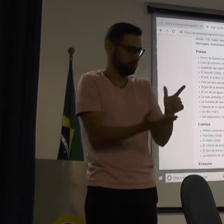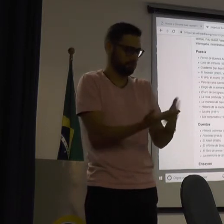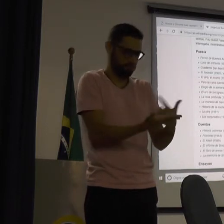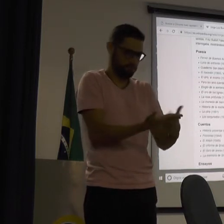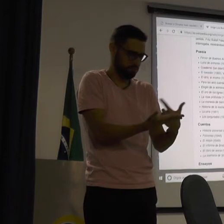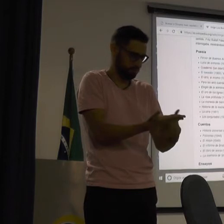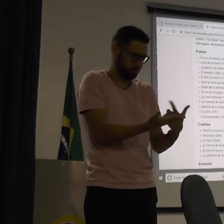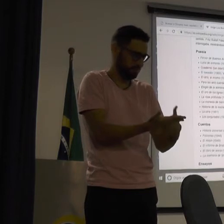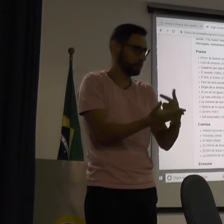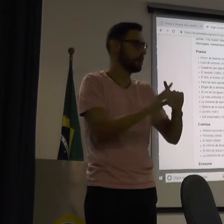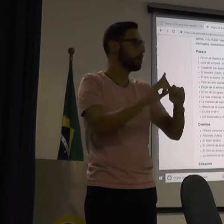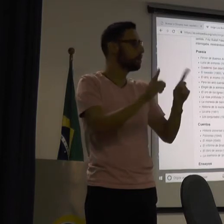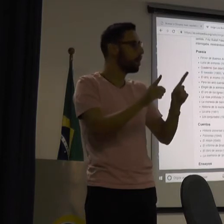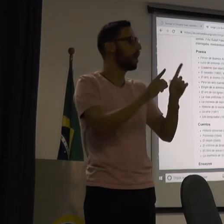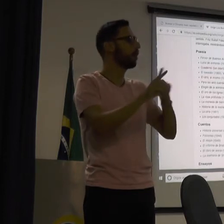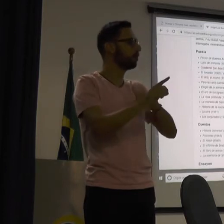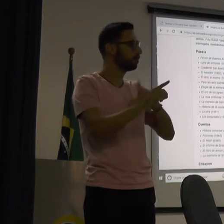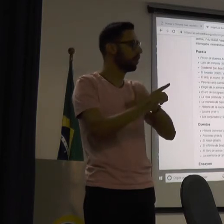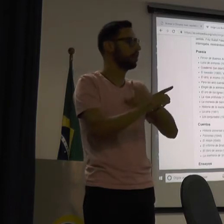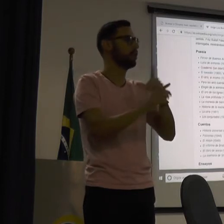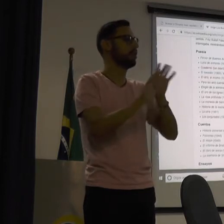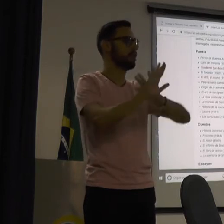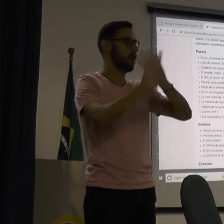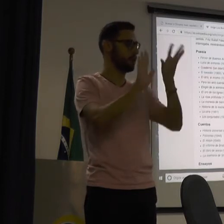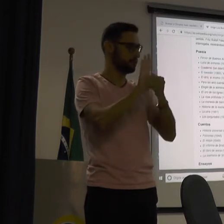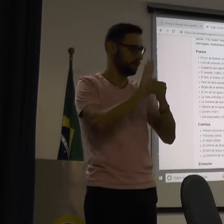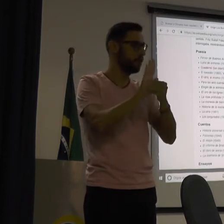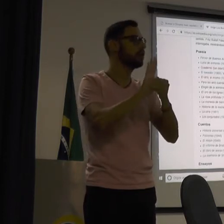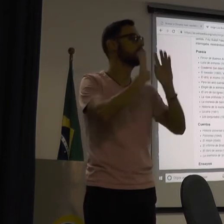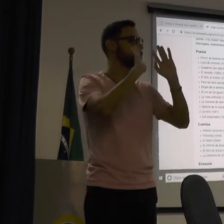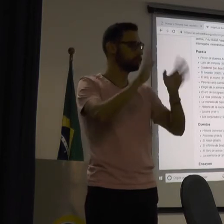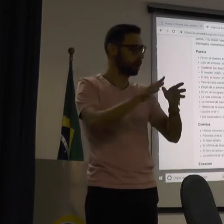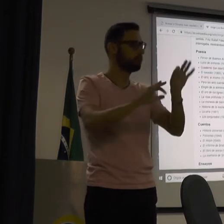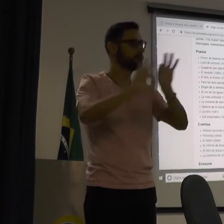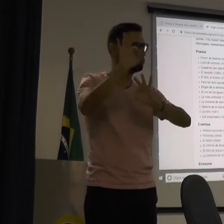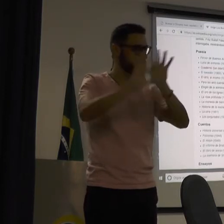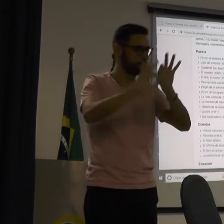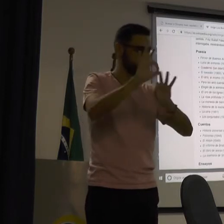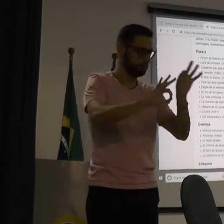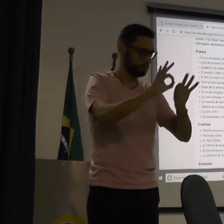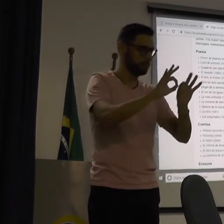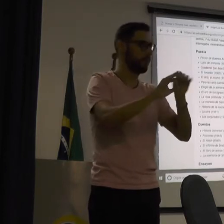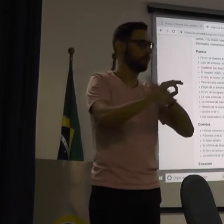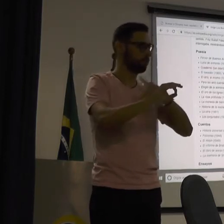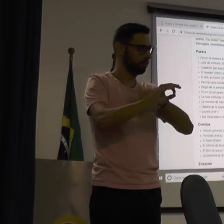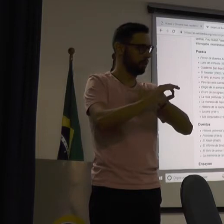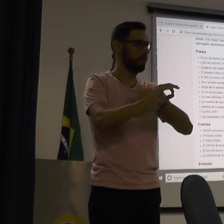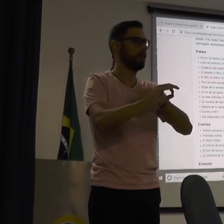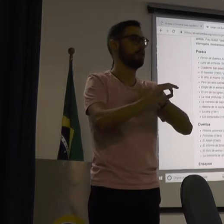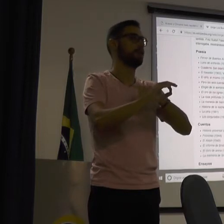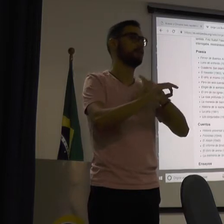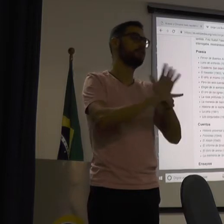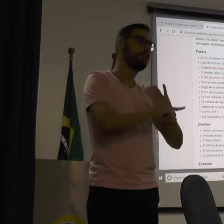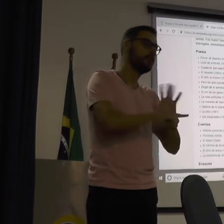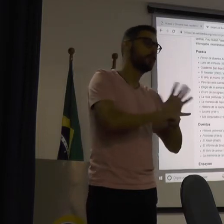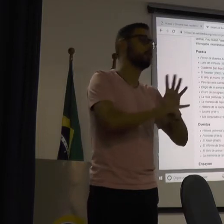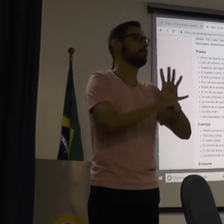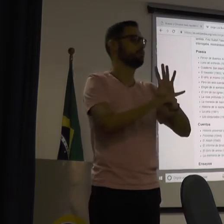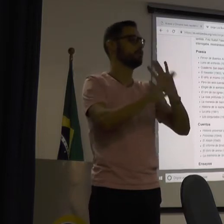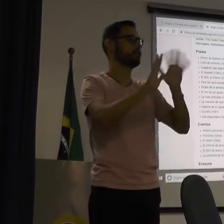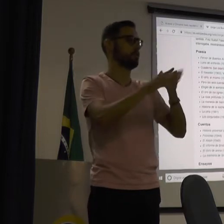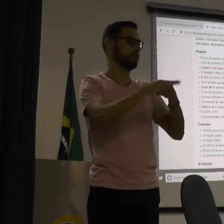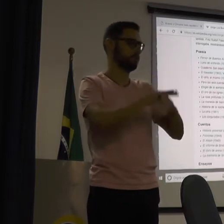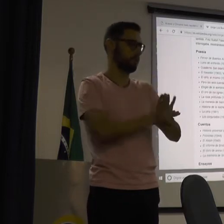ele elevou a arte da resenha, que não é muito praticada. Resenha de filmes, sim, mas resenha